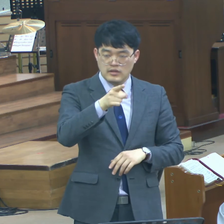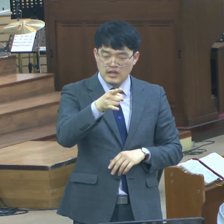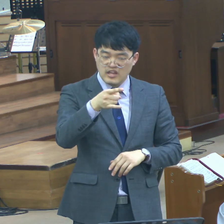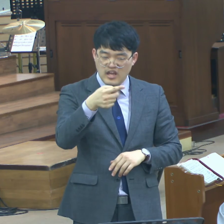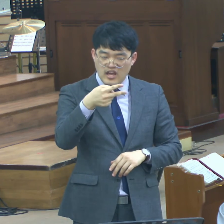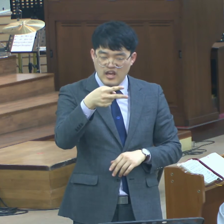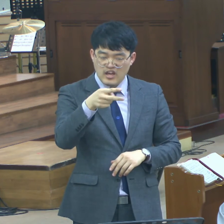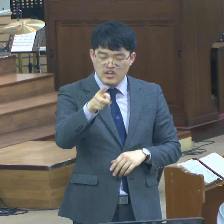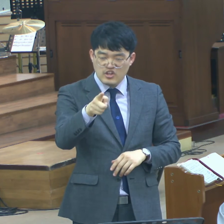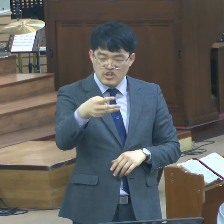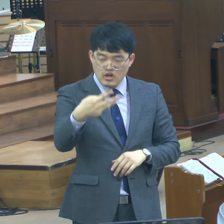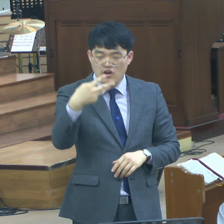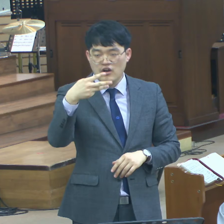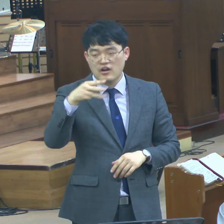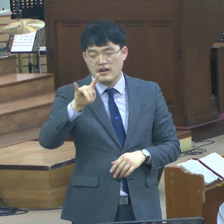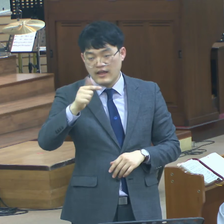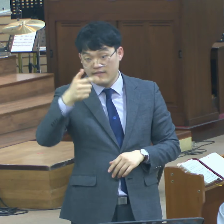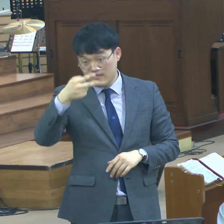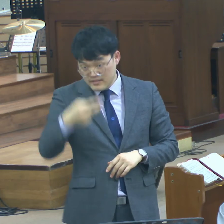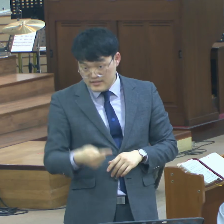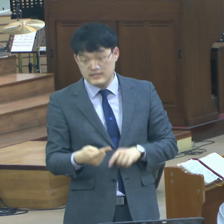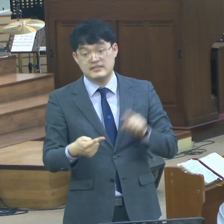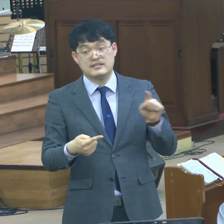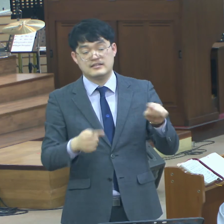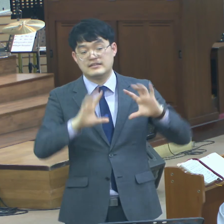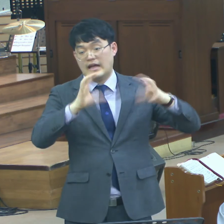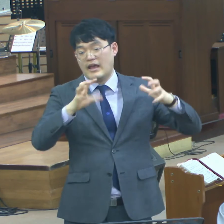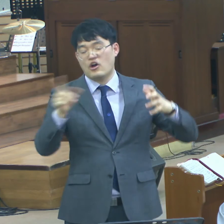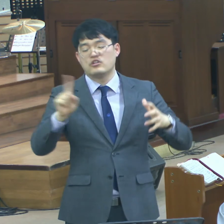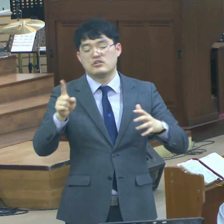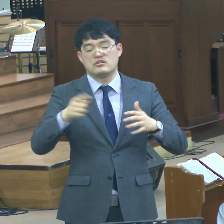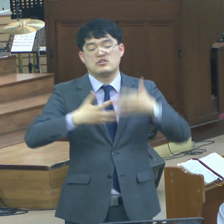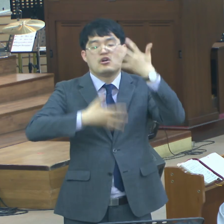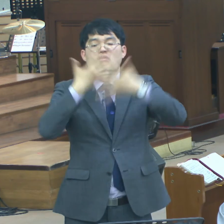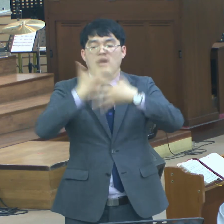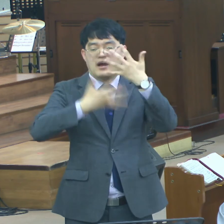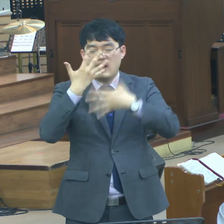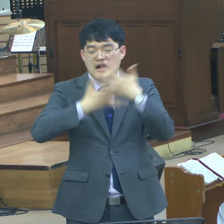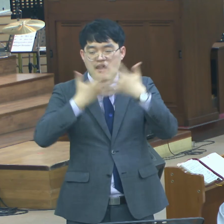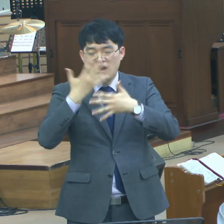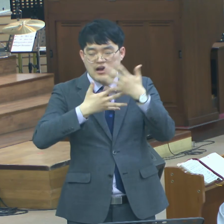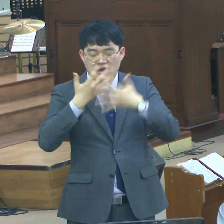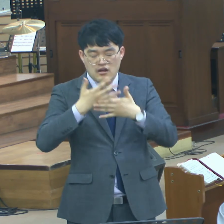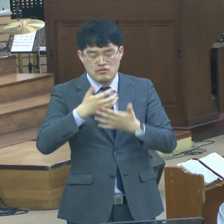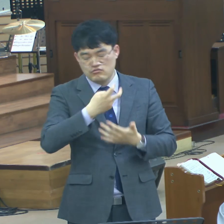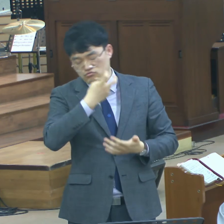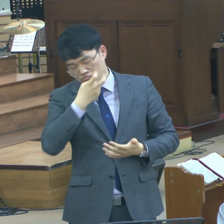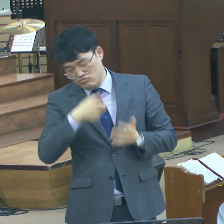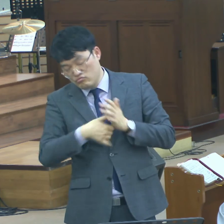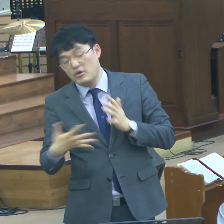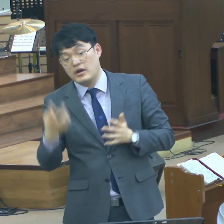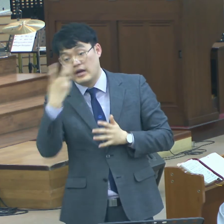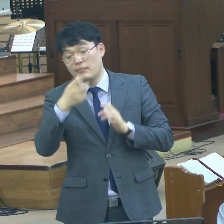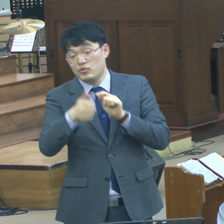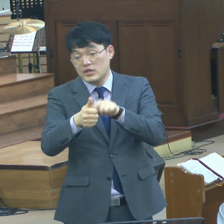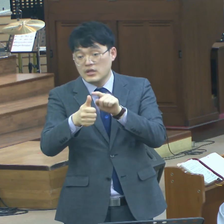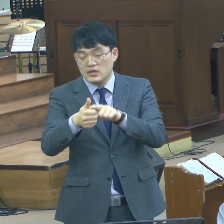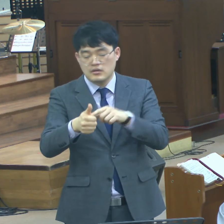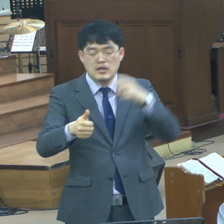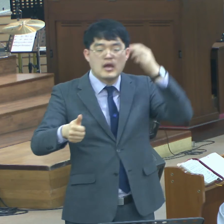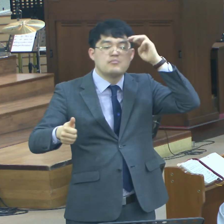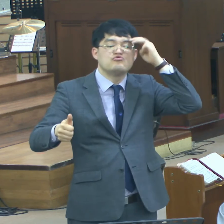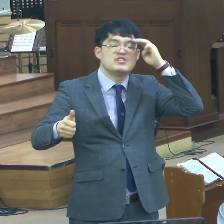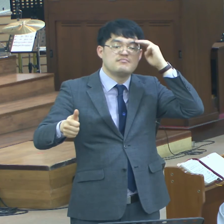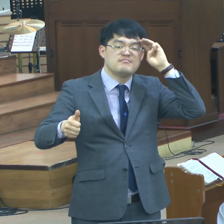데오반 고흐라는 분이 무슬림 과격 분자에 의해서 살해됐어요. 그가 죽자